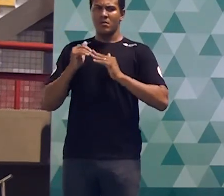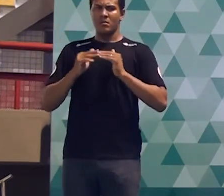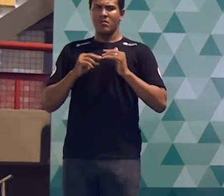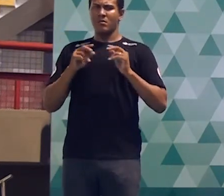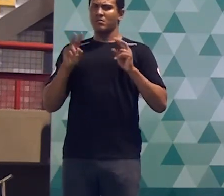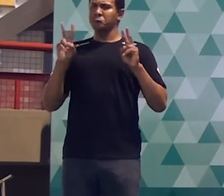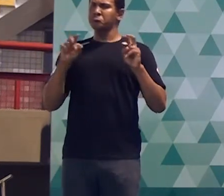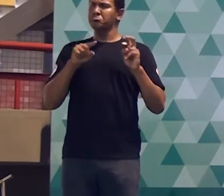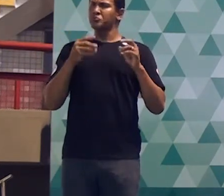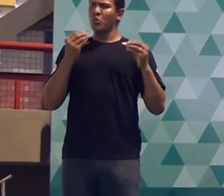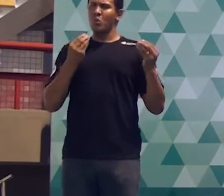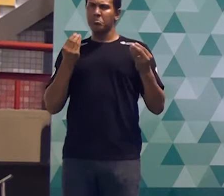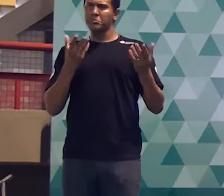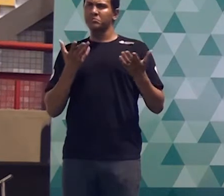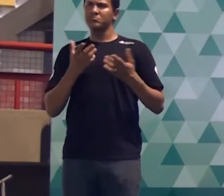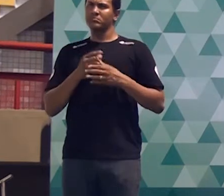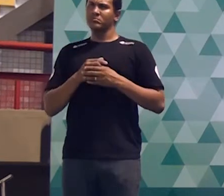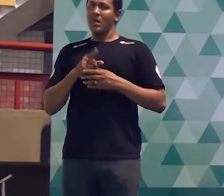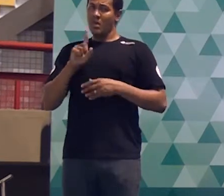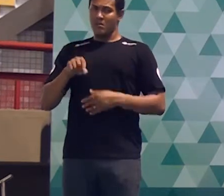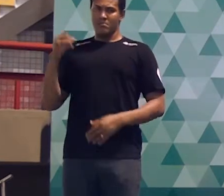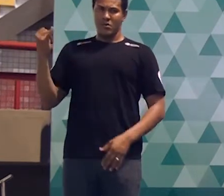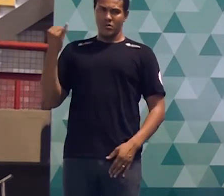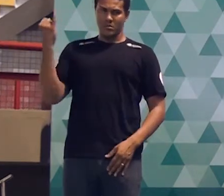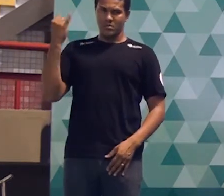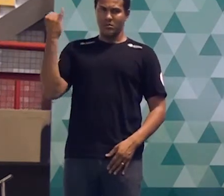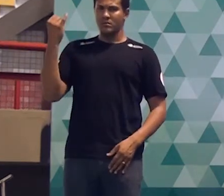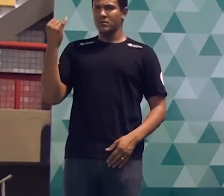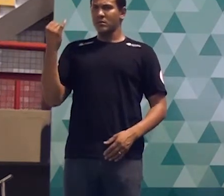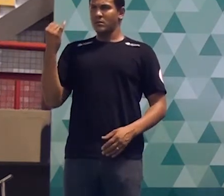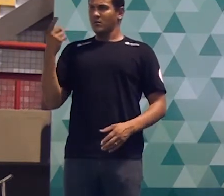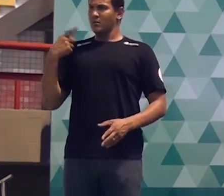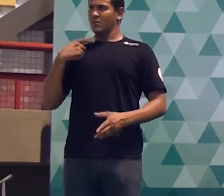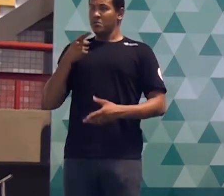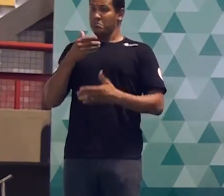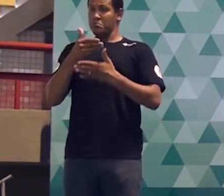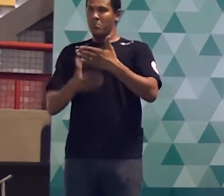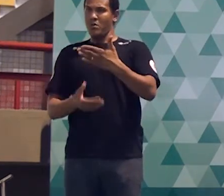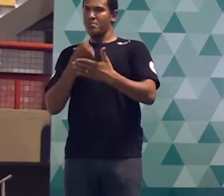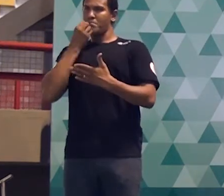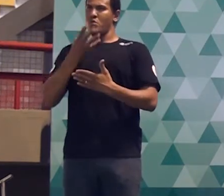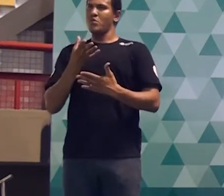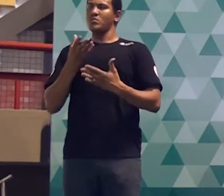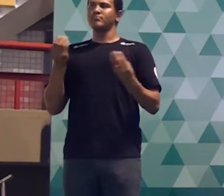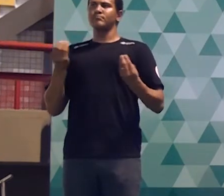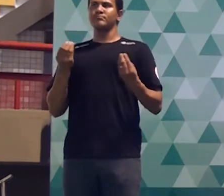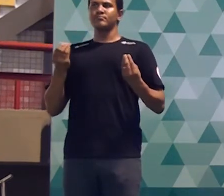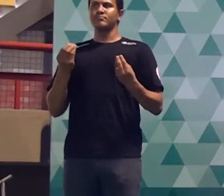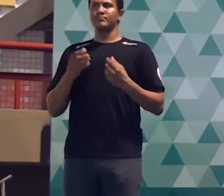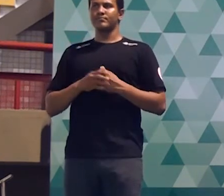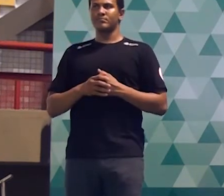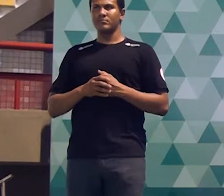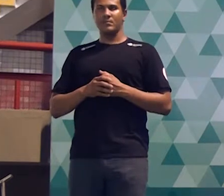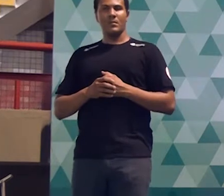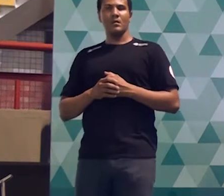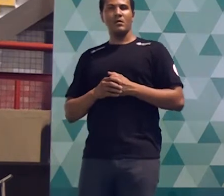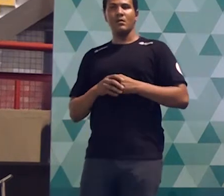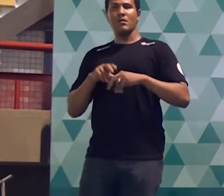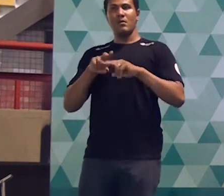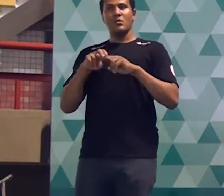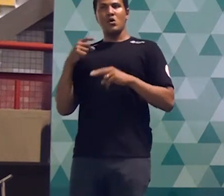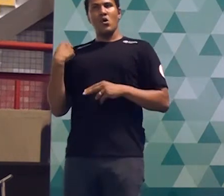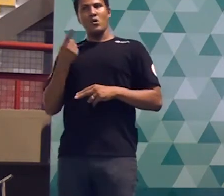que é importante para eu fazer uma boa prova, né? E aí? Então hoje nós vamos